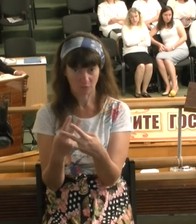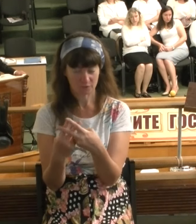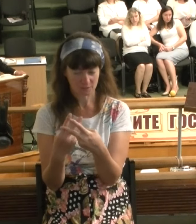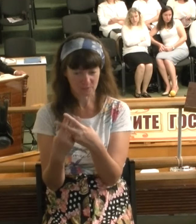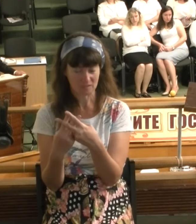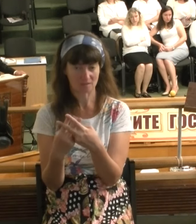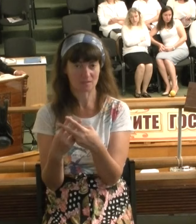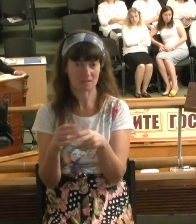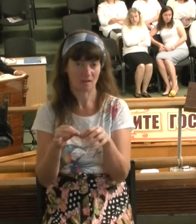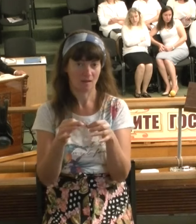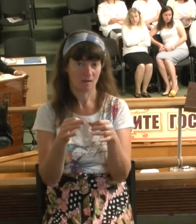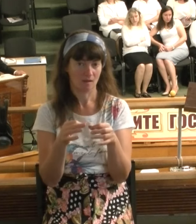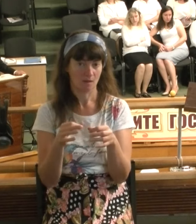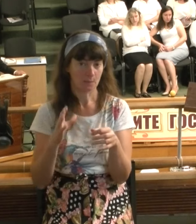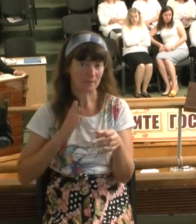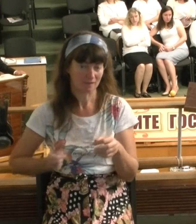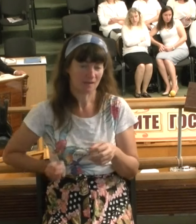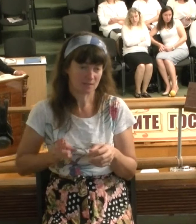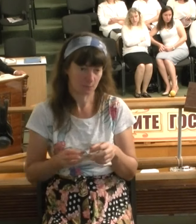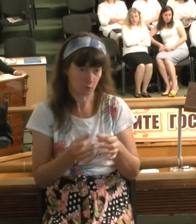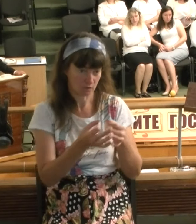предал в их волю.